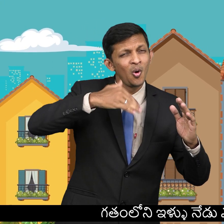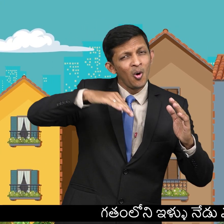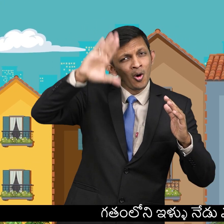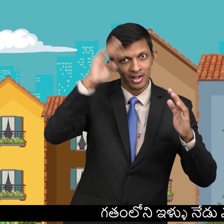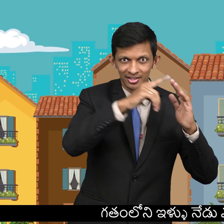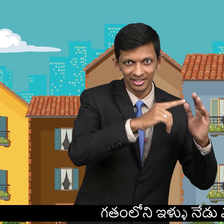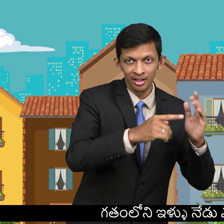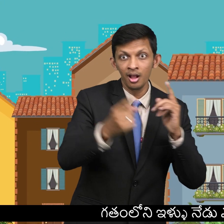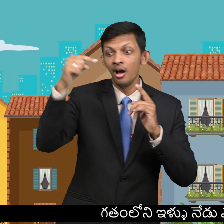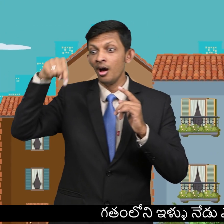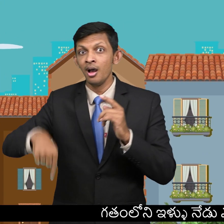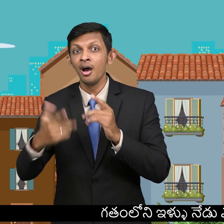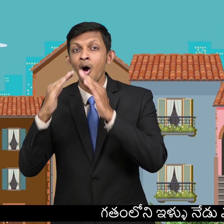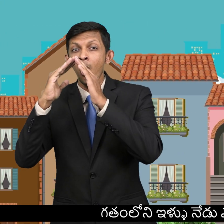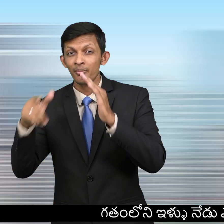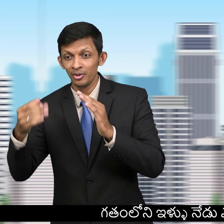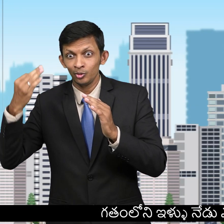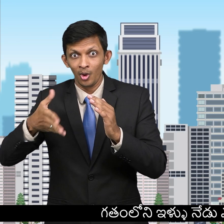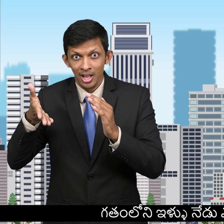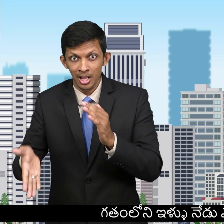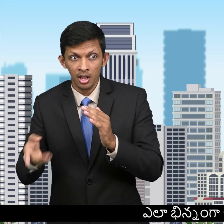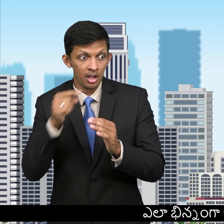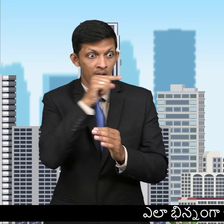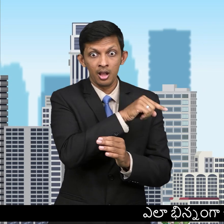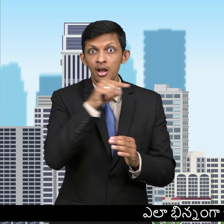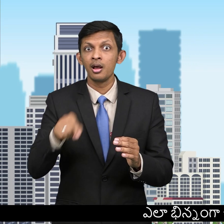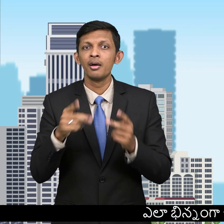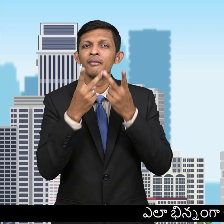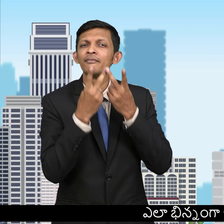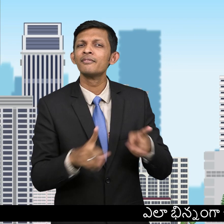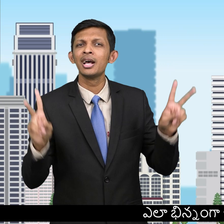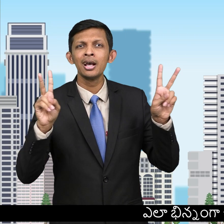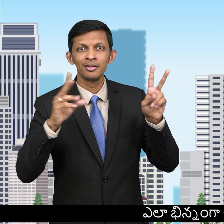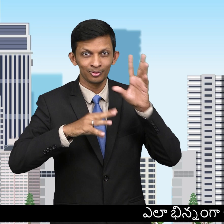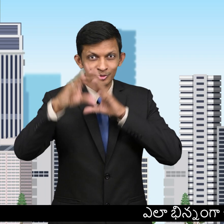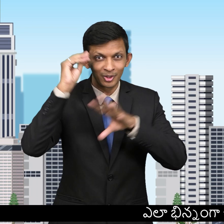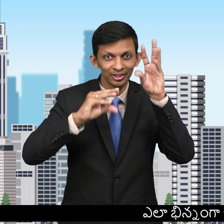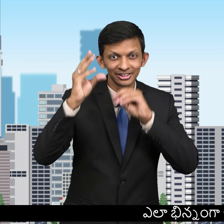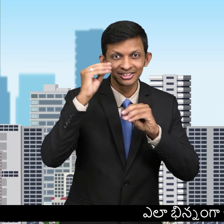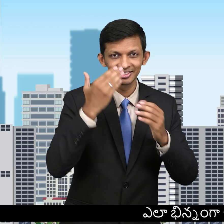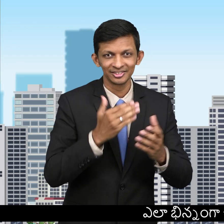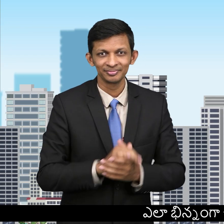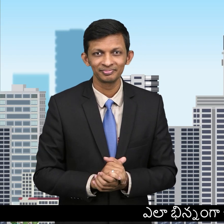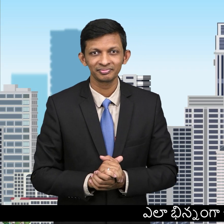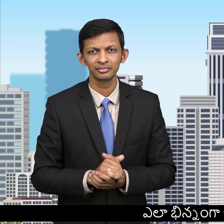గతంలోని ఇళ్ళు నేడు మనం నివసిస్తున్న వాటి నుండి ఎలా భిన్నంగా ఉన్నాయో అన్వేషిద్దాం.